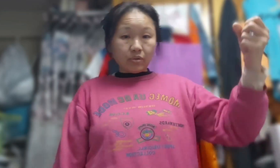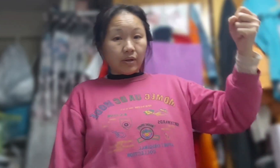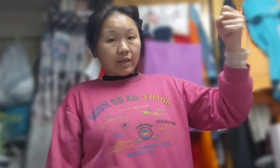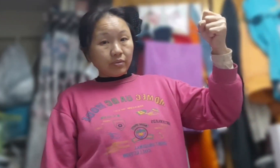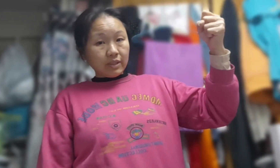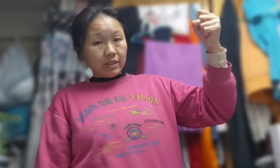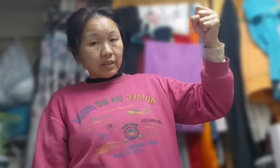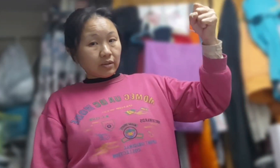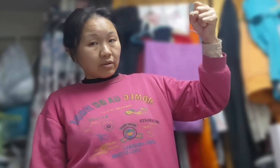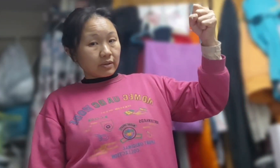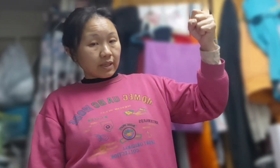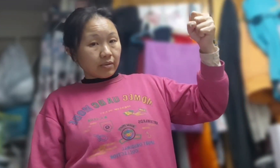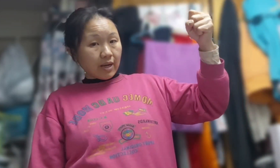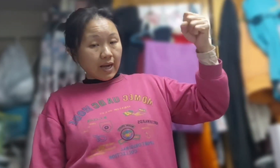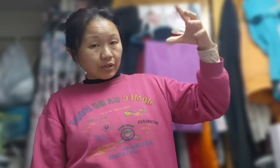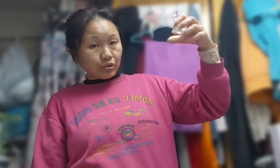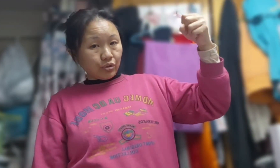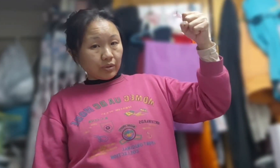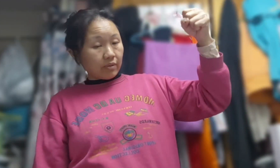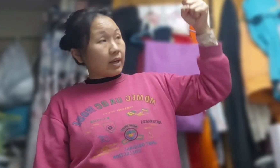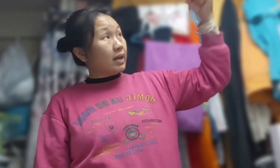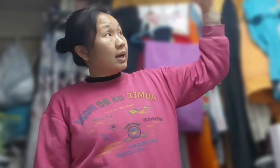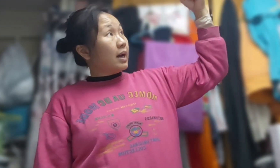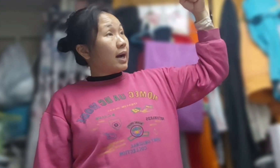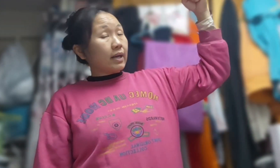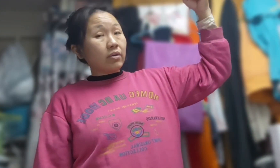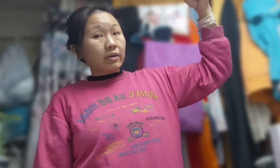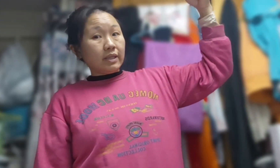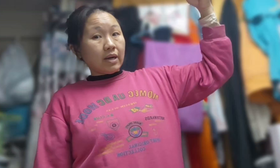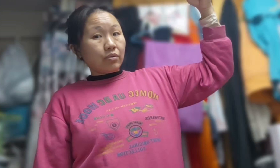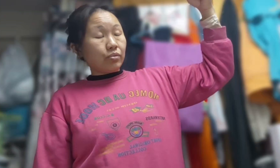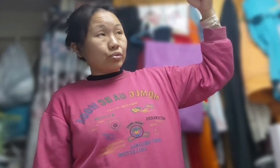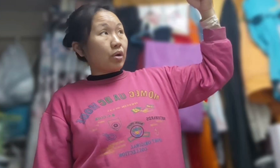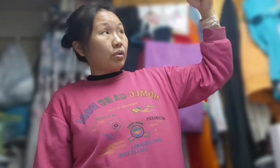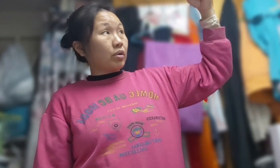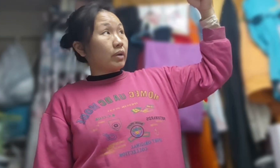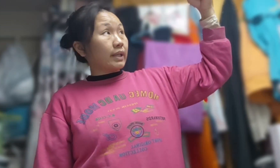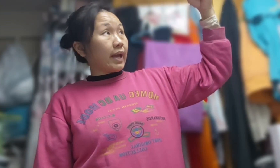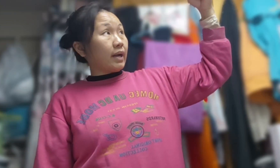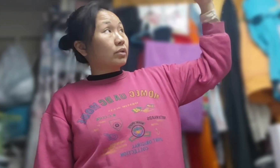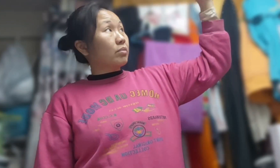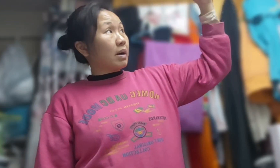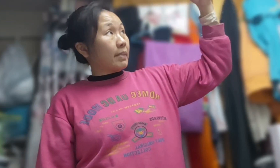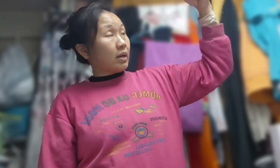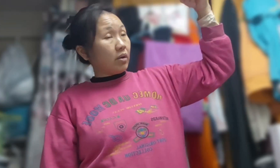亮咧，好似一個手握住拳頭啦，喺個右上角嘅頂嗰度慢慢落